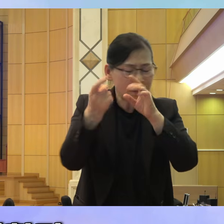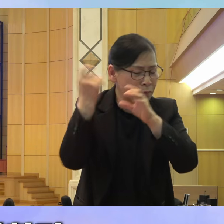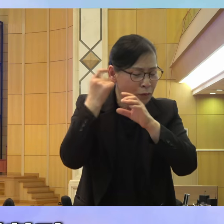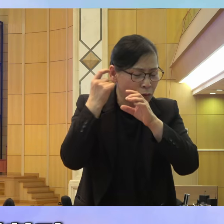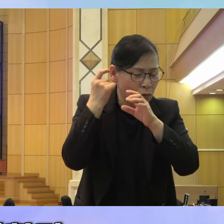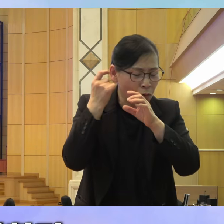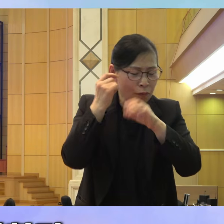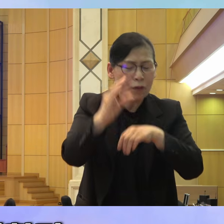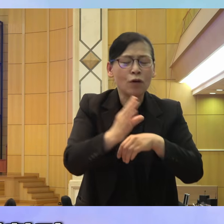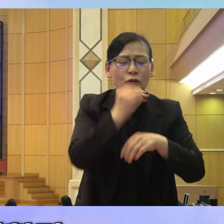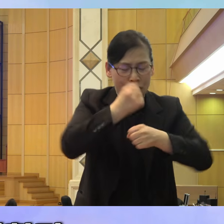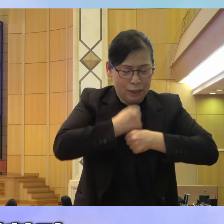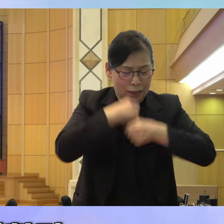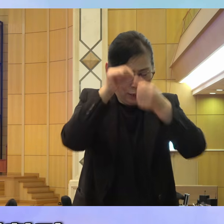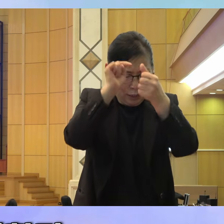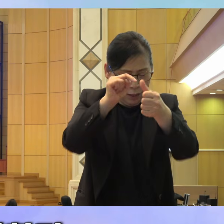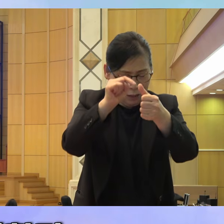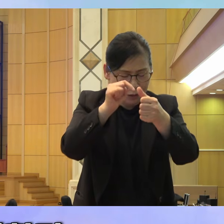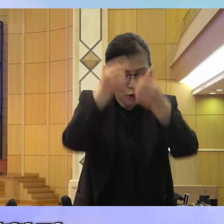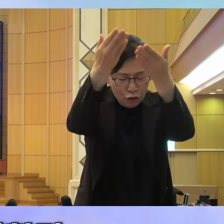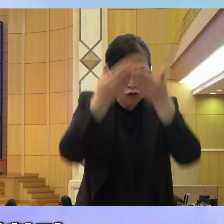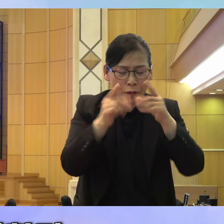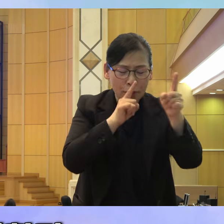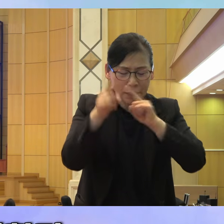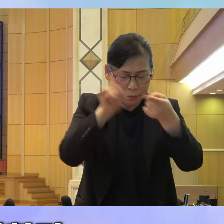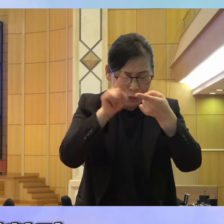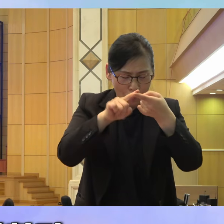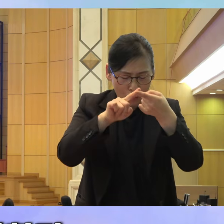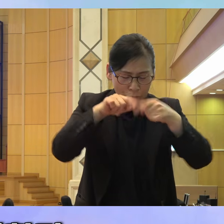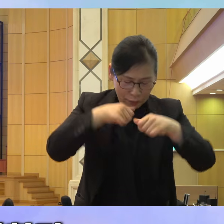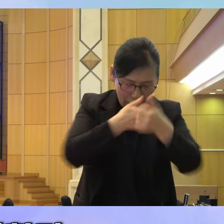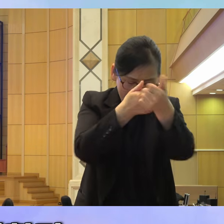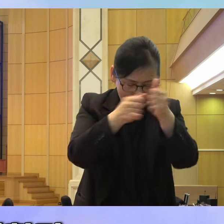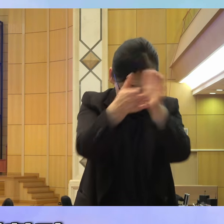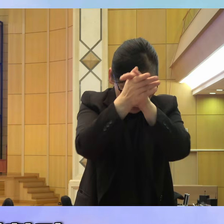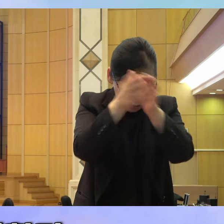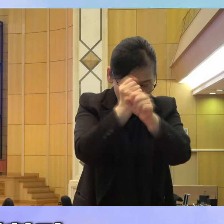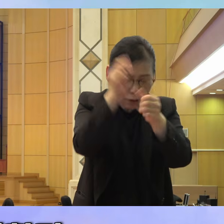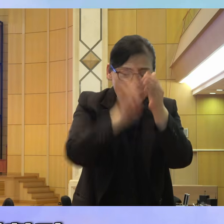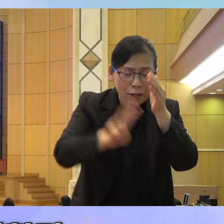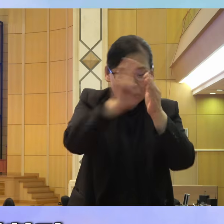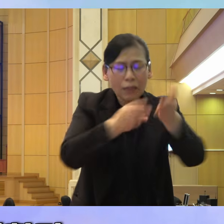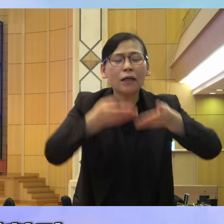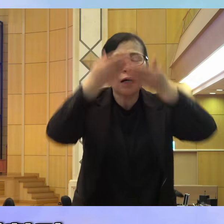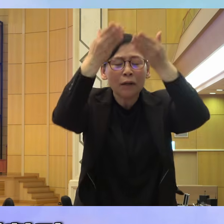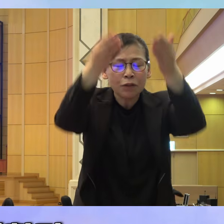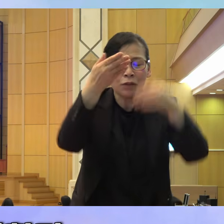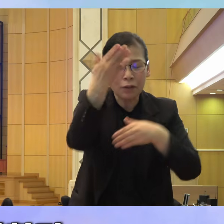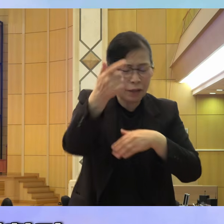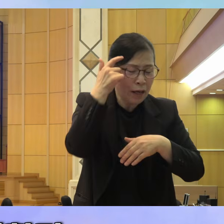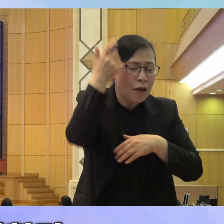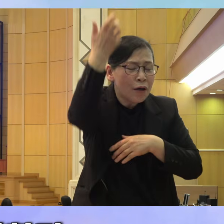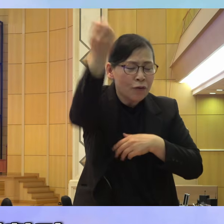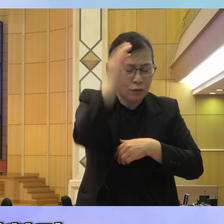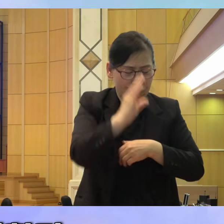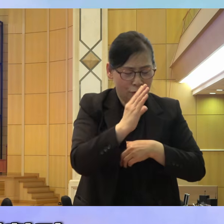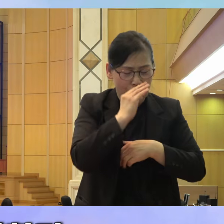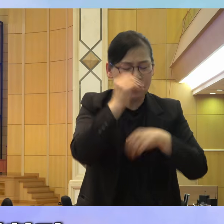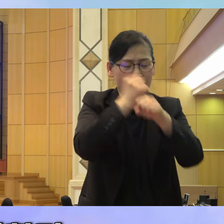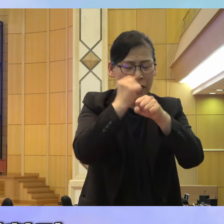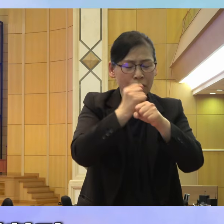말씀대로 거룩히 지키라 주신 말씀에 따라 기도하면서 찬양하면서 내 영혼이